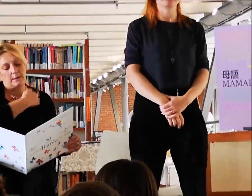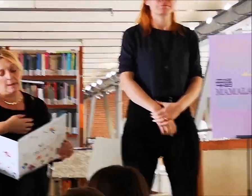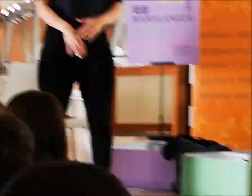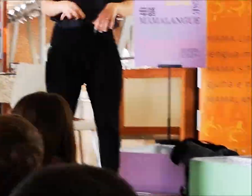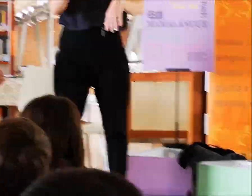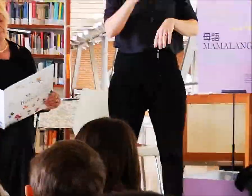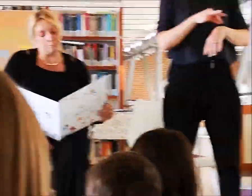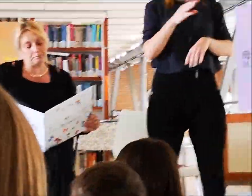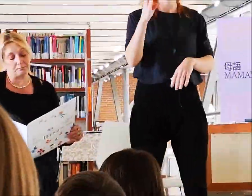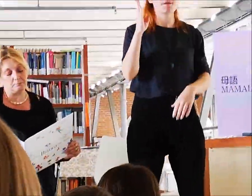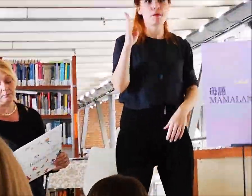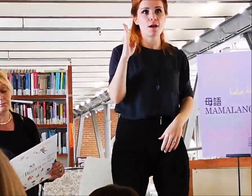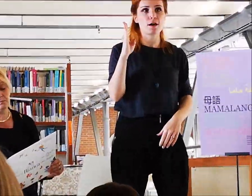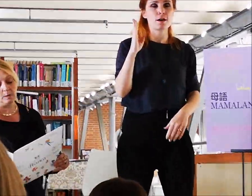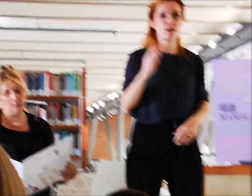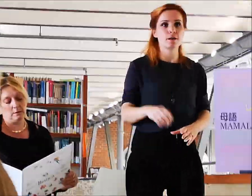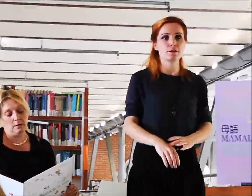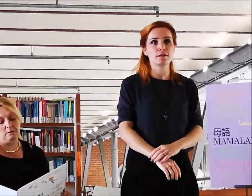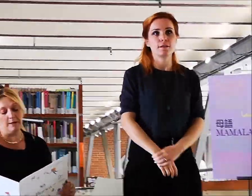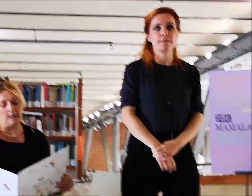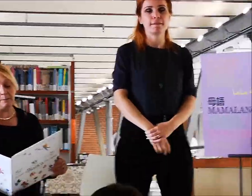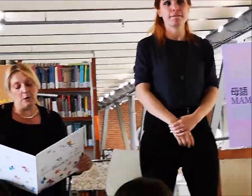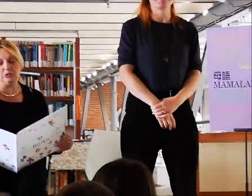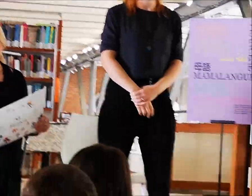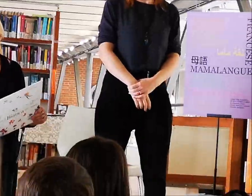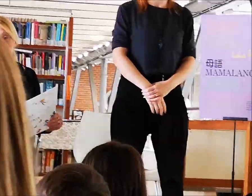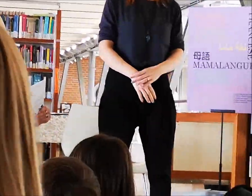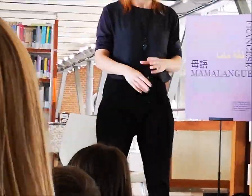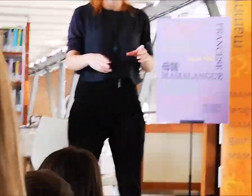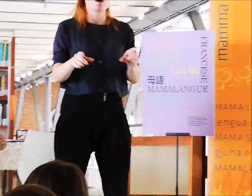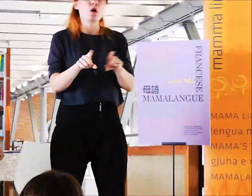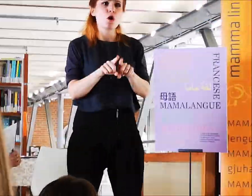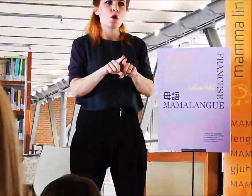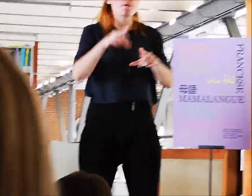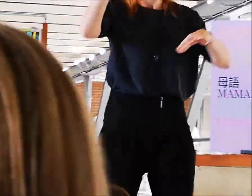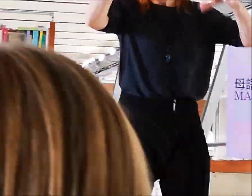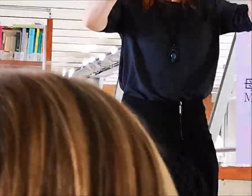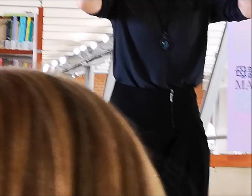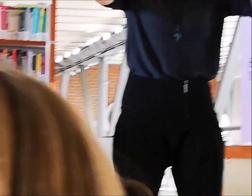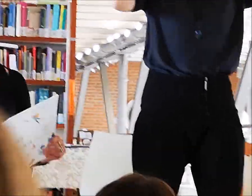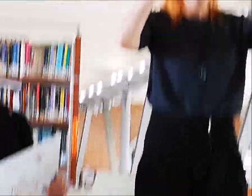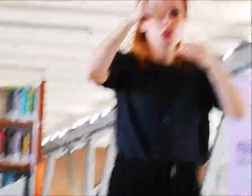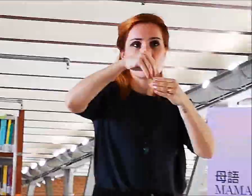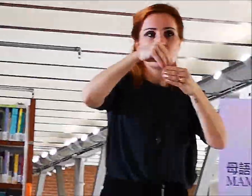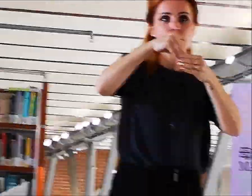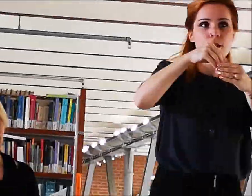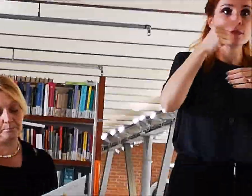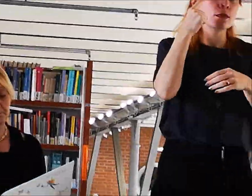Qualche volta Bianca vede la pioggia dentro i suoi occhi.